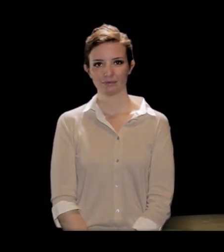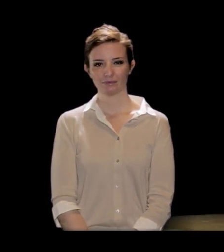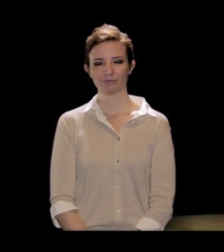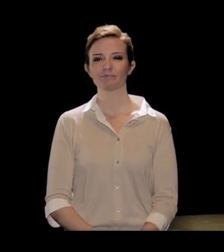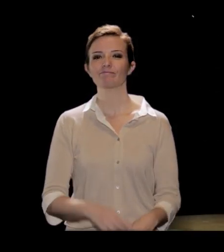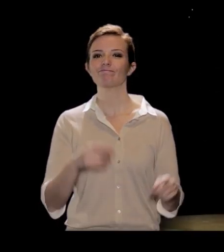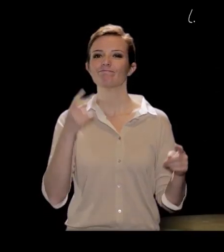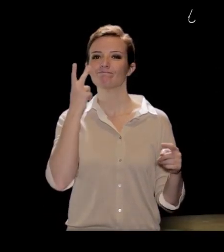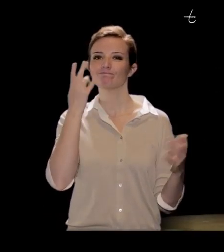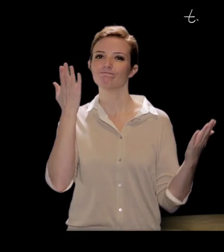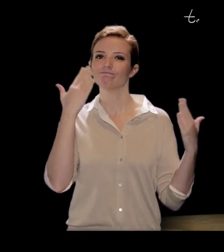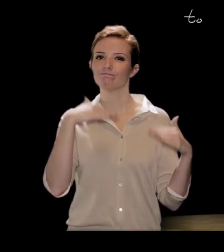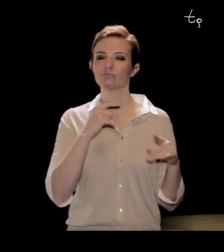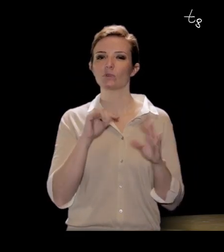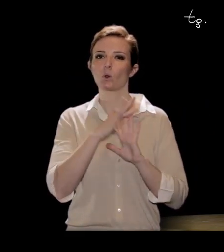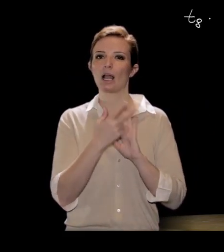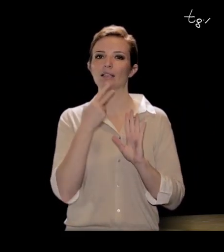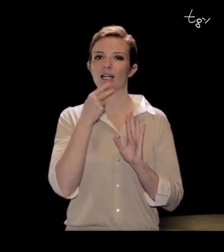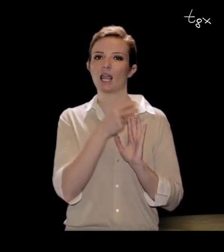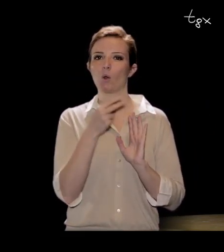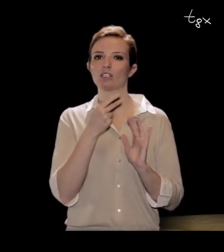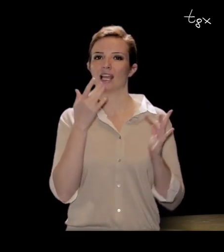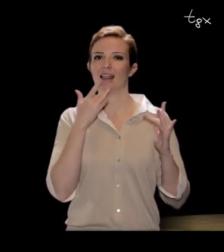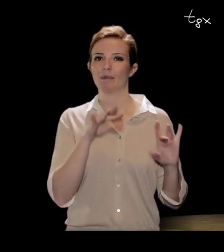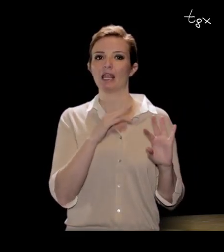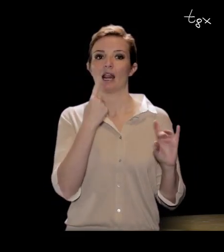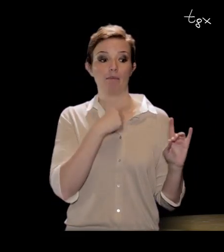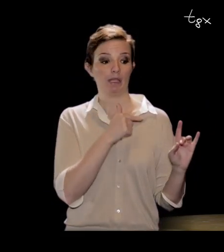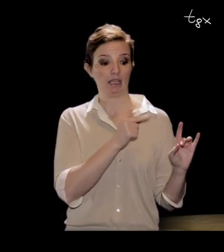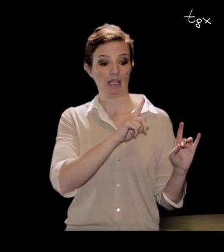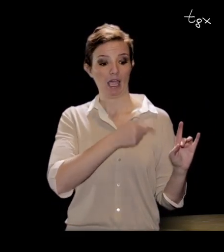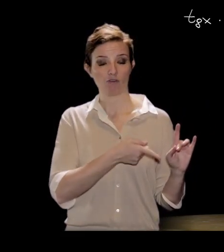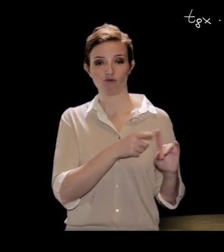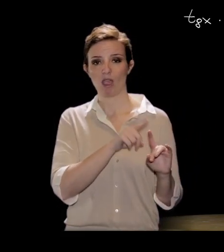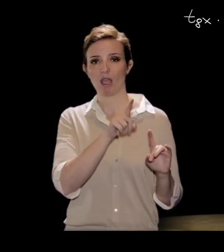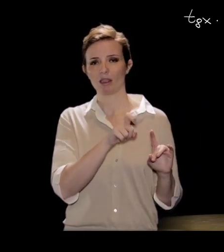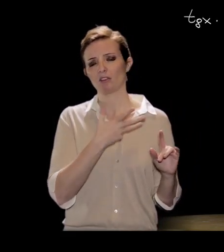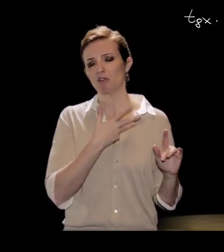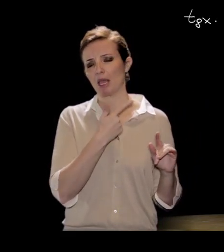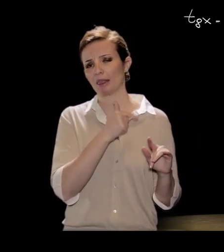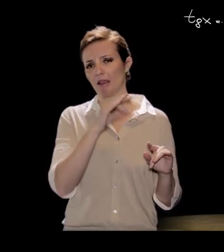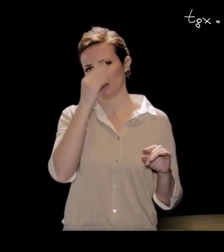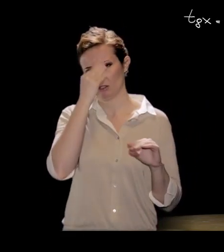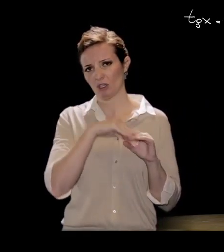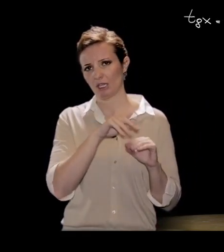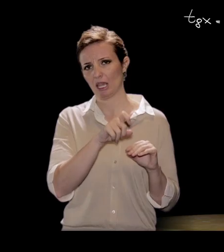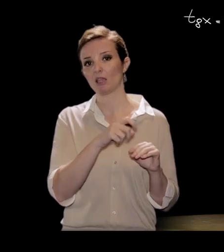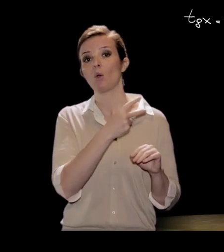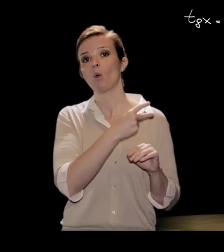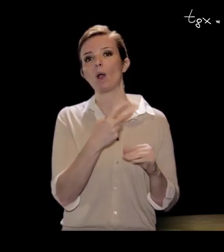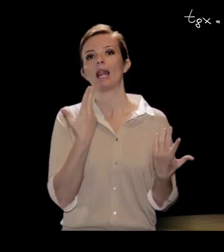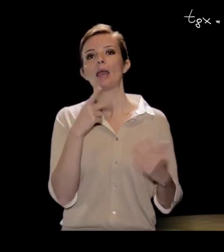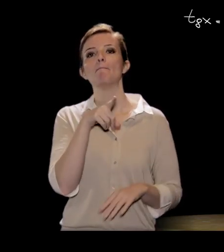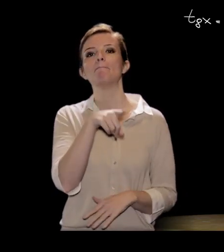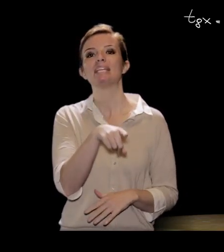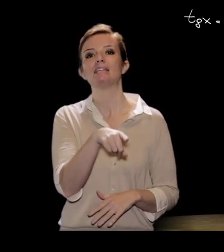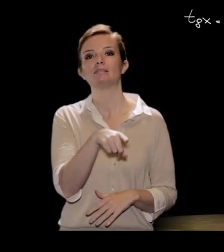Vediamo ancora come equazione elementare quella relativa alla tangente, quindi angoli a 20 e una data tangente. Tangente di x uguale a p.